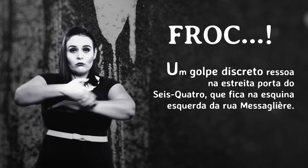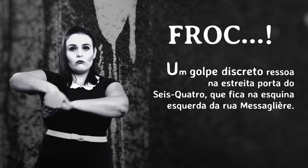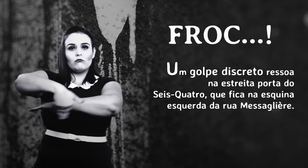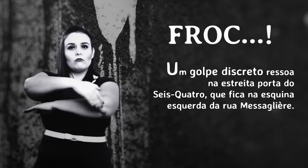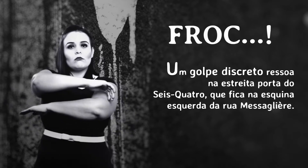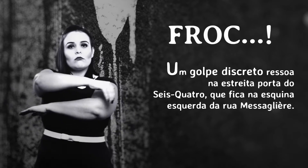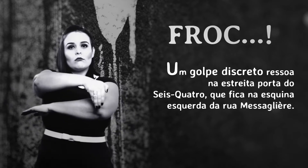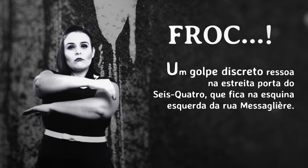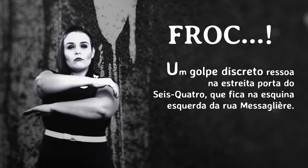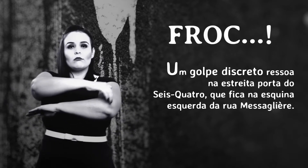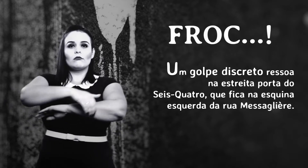Messaglière.